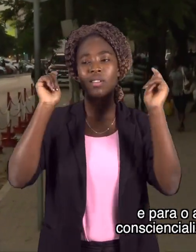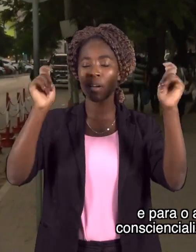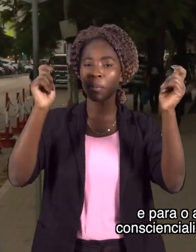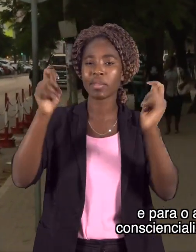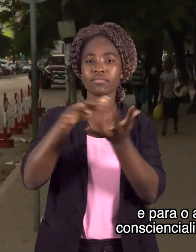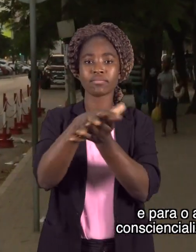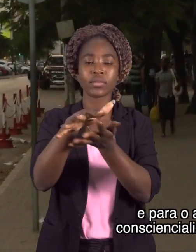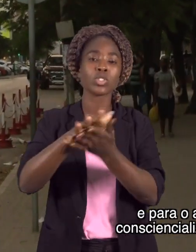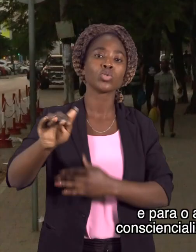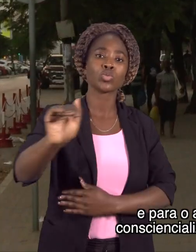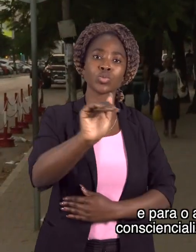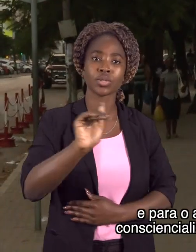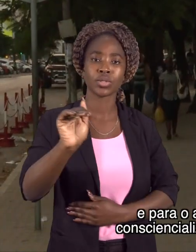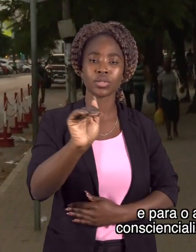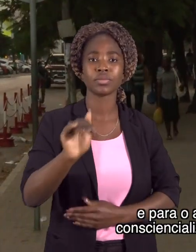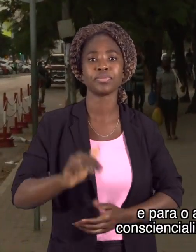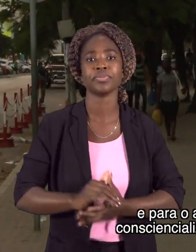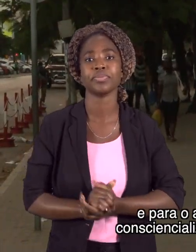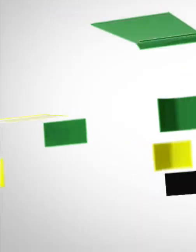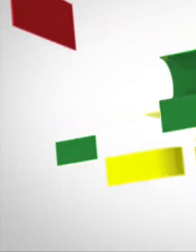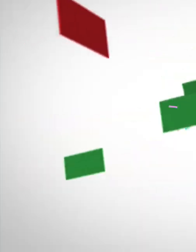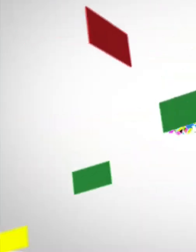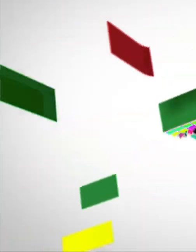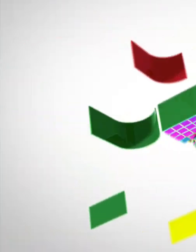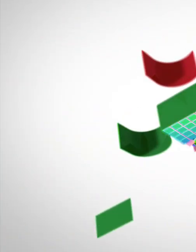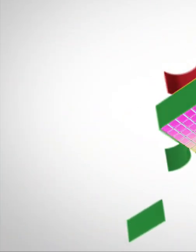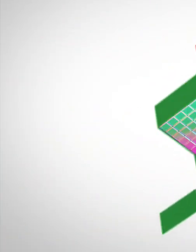consciencialização sobre este mal social.